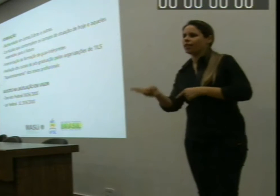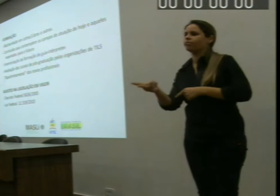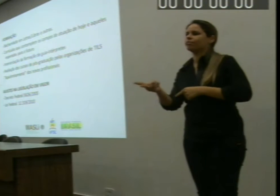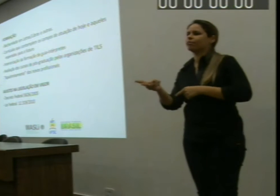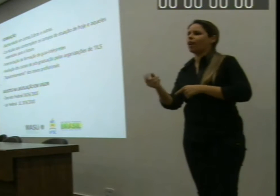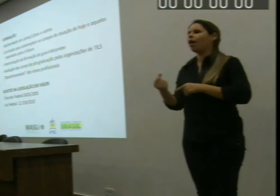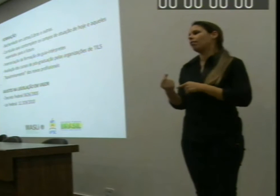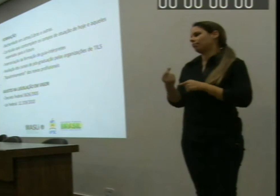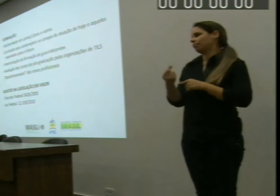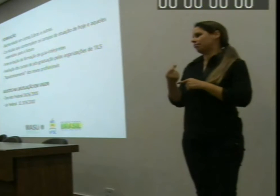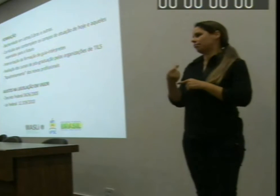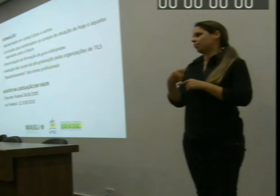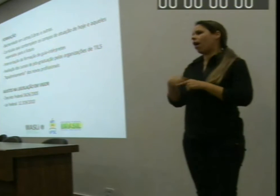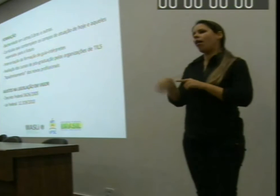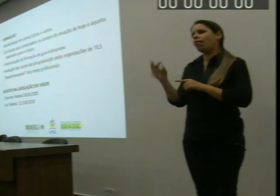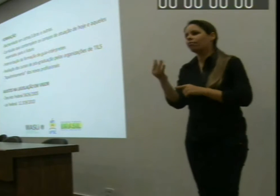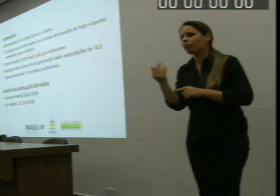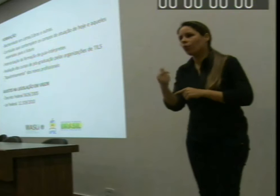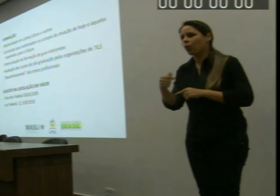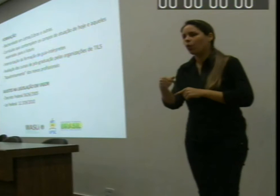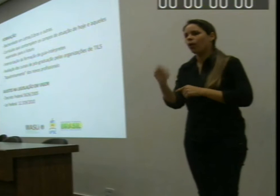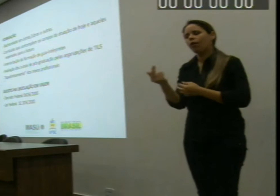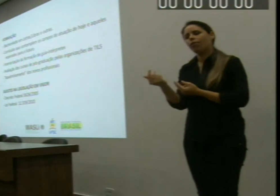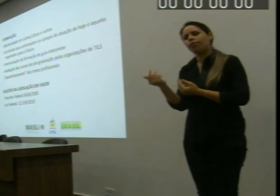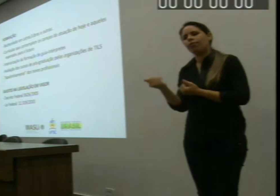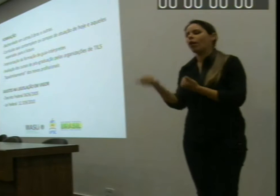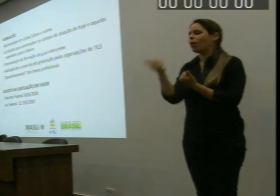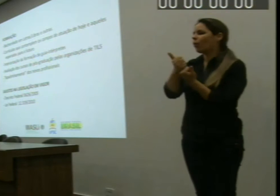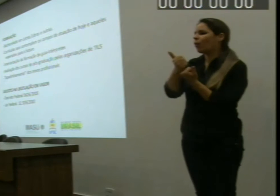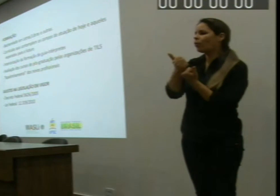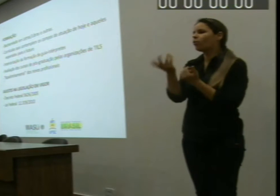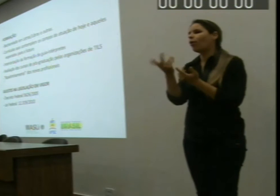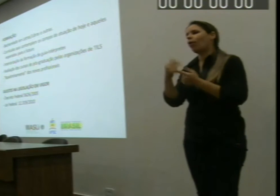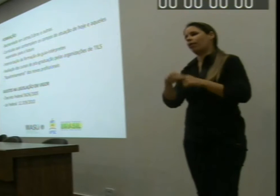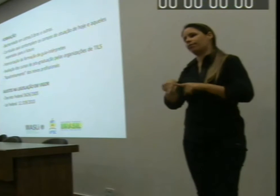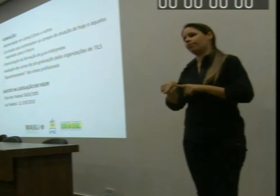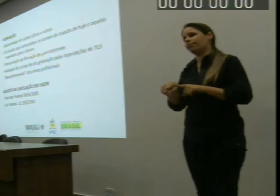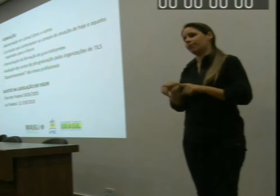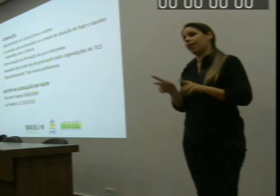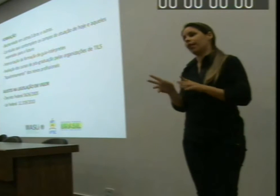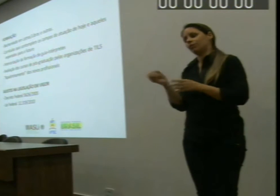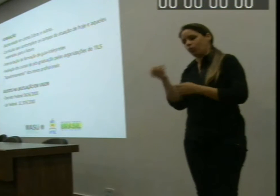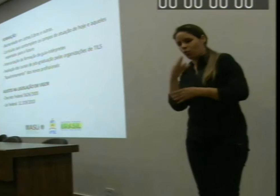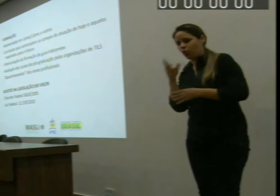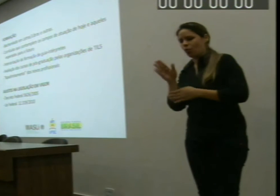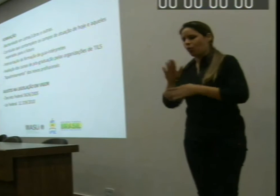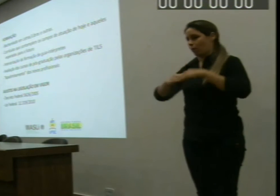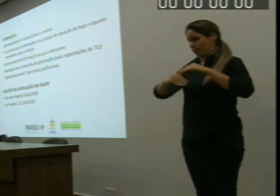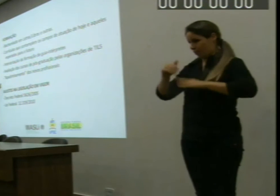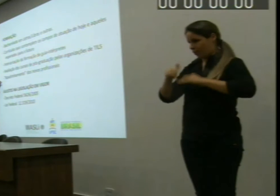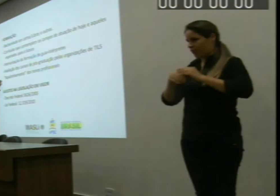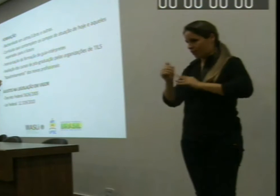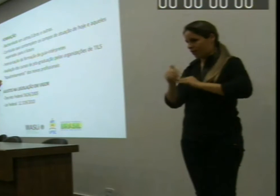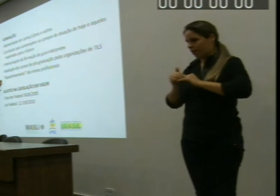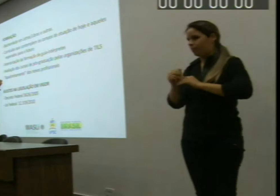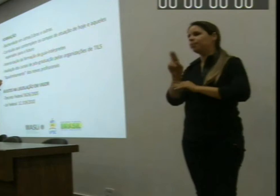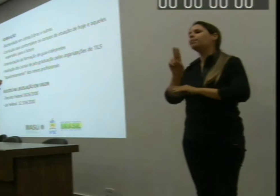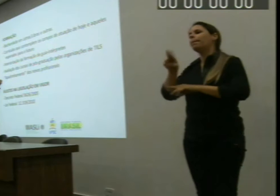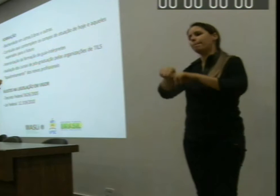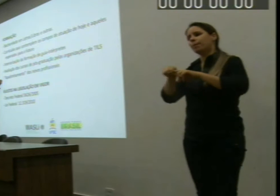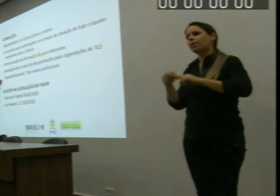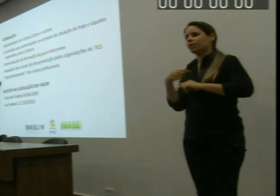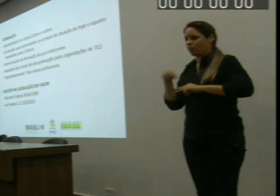como um tutor né como um tutor desse desse desse novo profissional essa é uma prática já muito comum em alguns